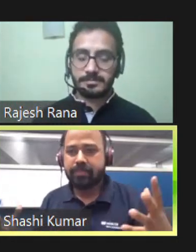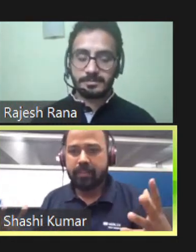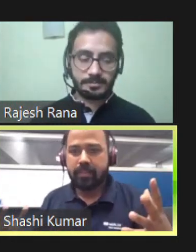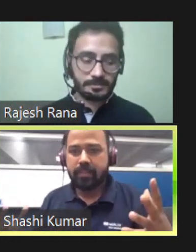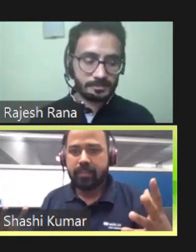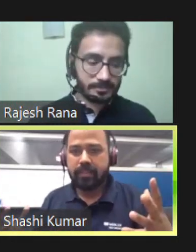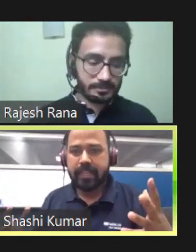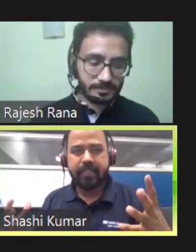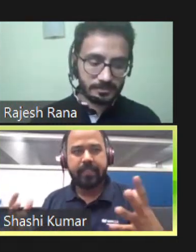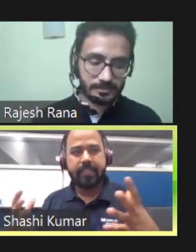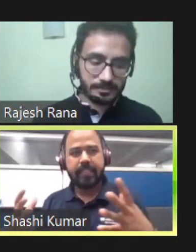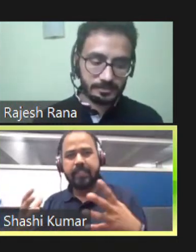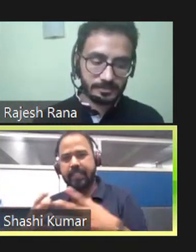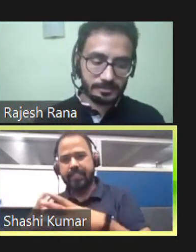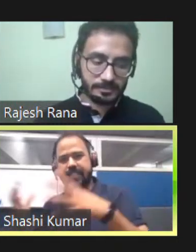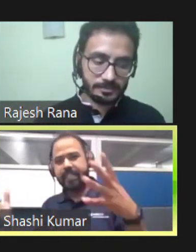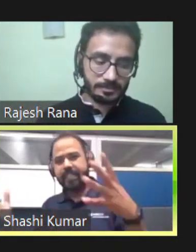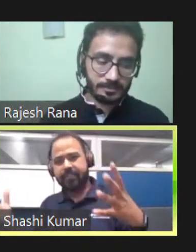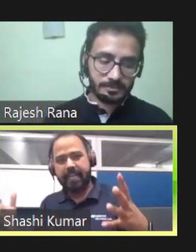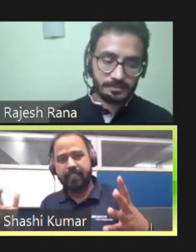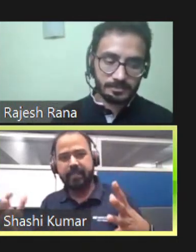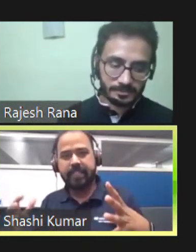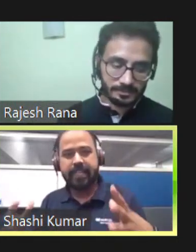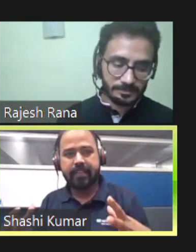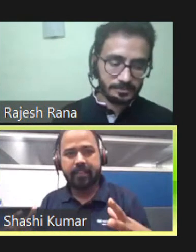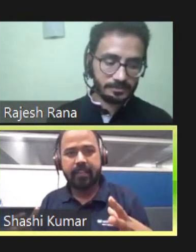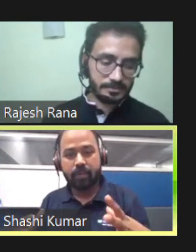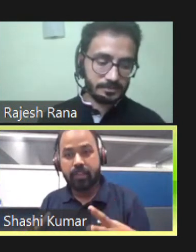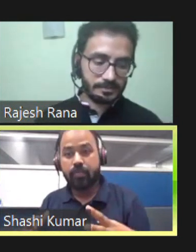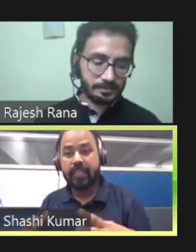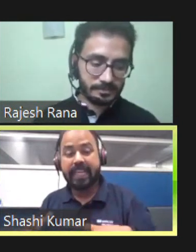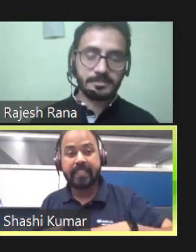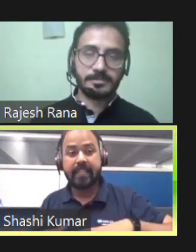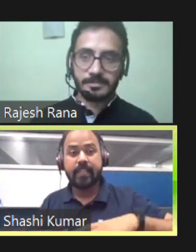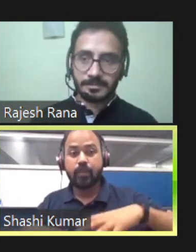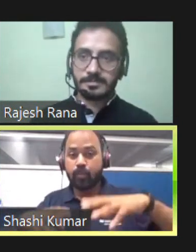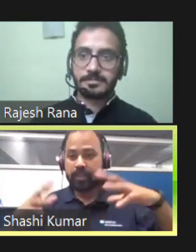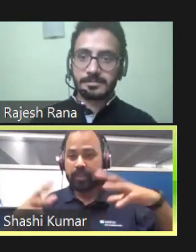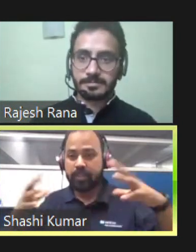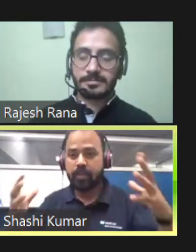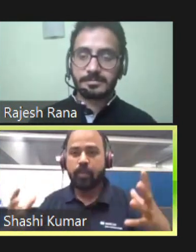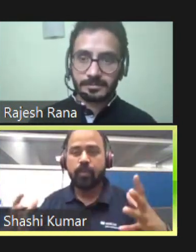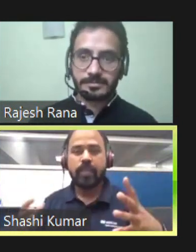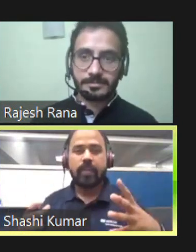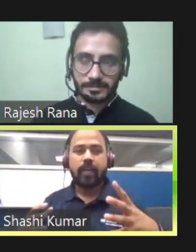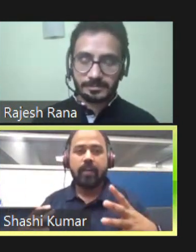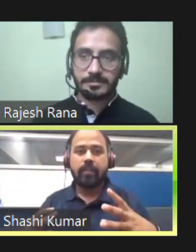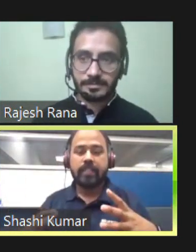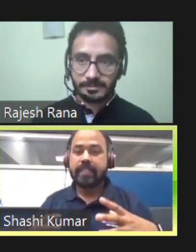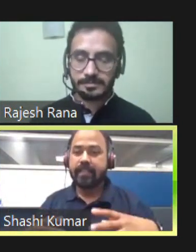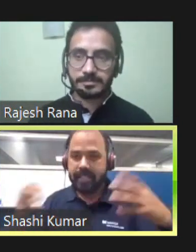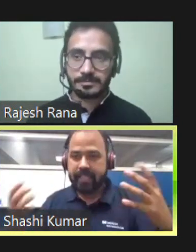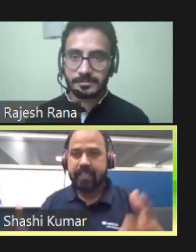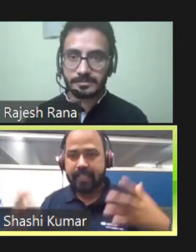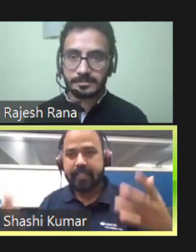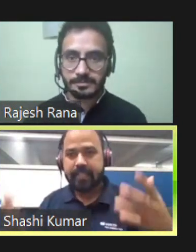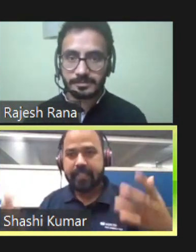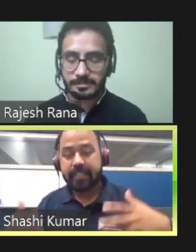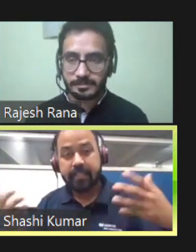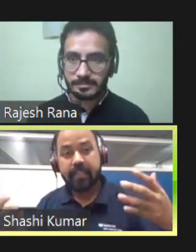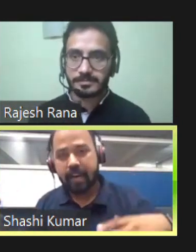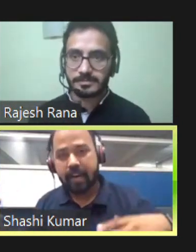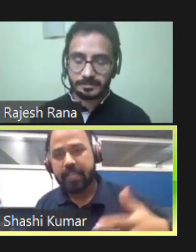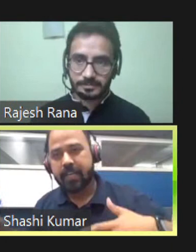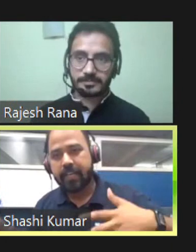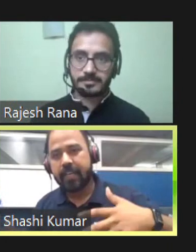inclusive activities and initiatives has been taken across the world. कैसे inclusion को इसके related कैसे